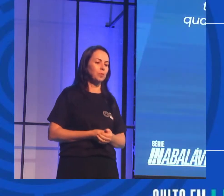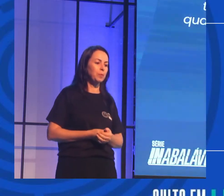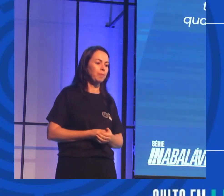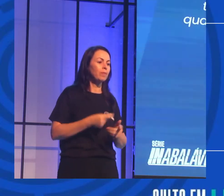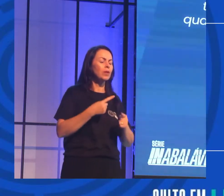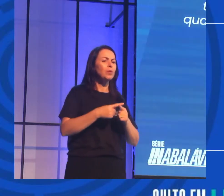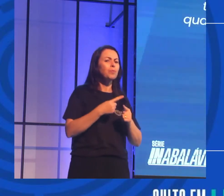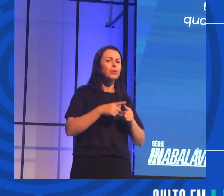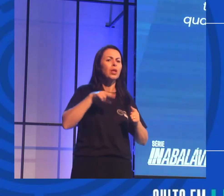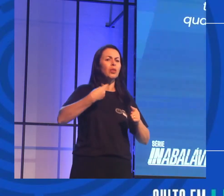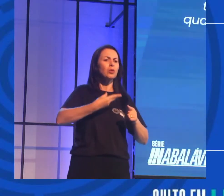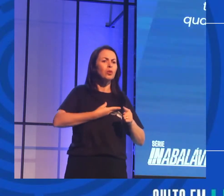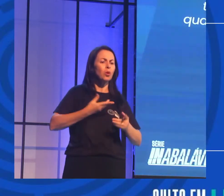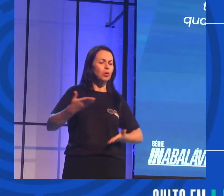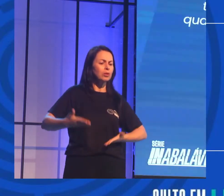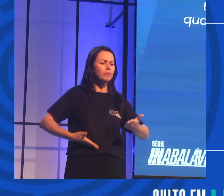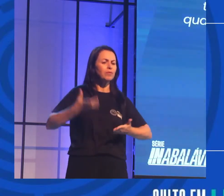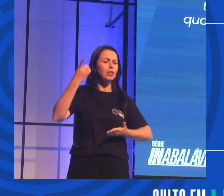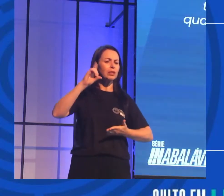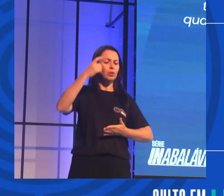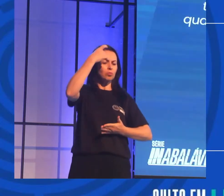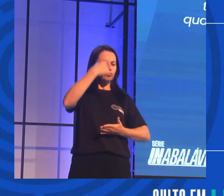servir a Deus com retidão moral.